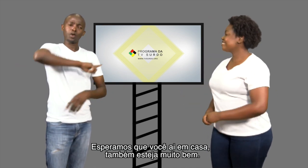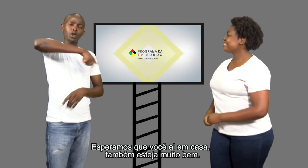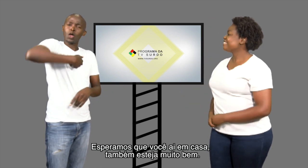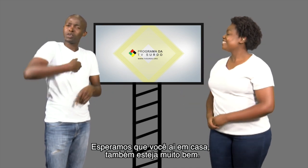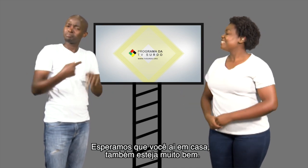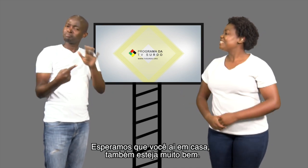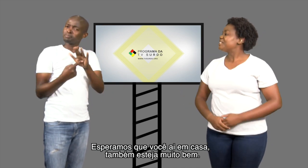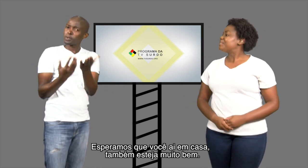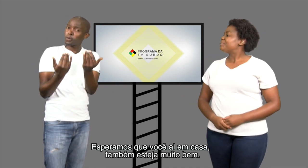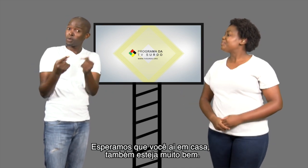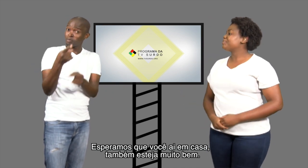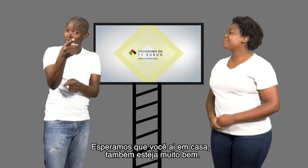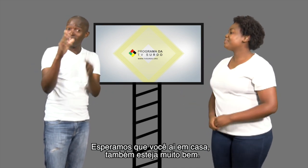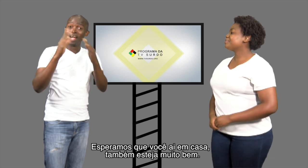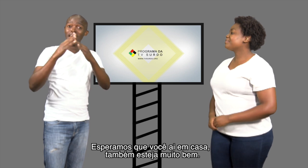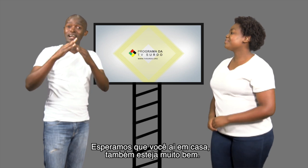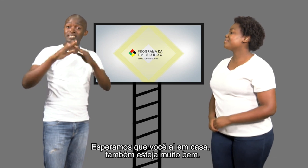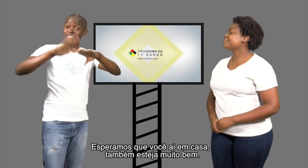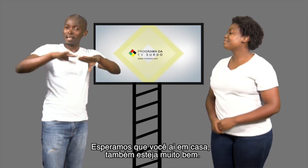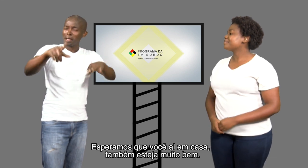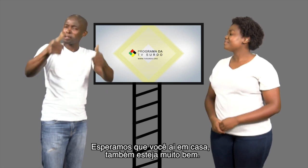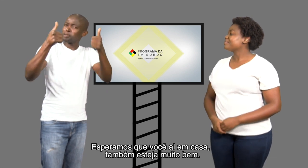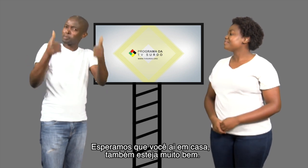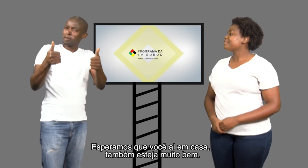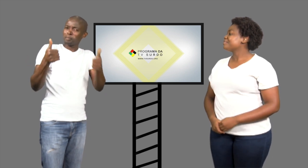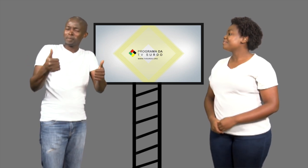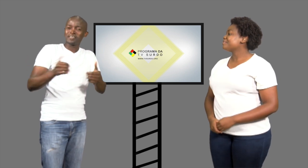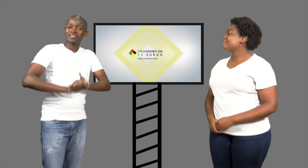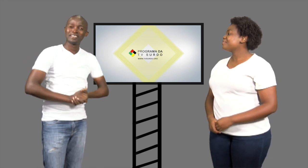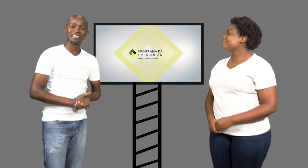Esperamos que você aí em casa também esteja muito bem.